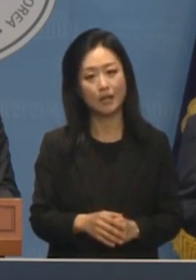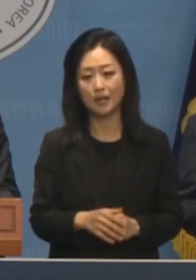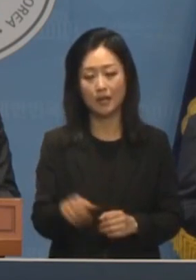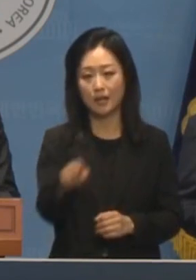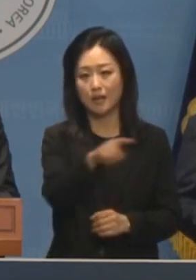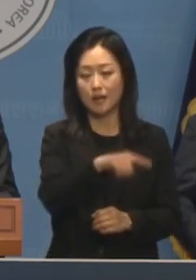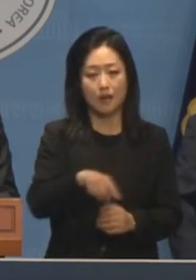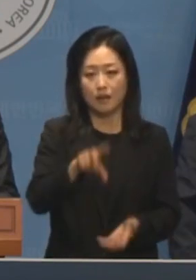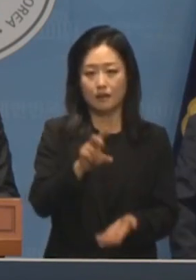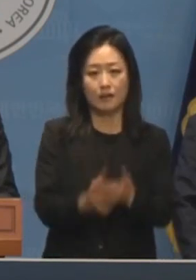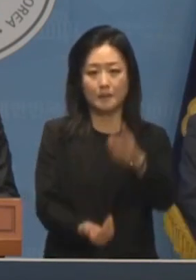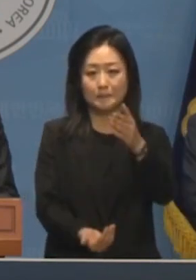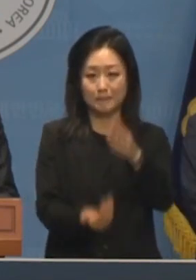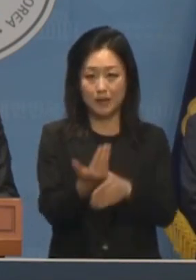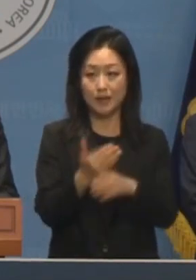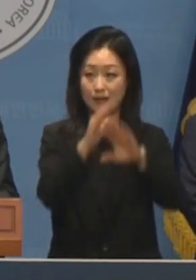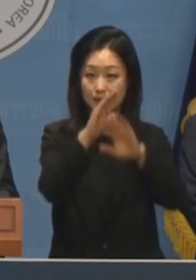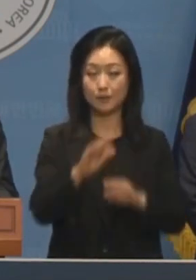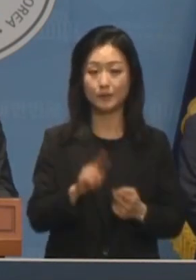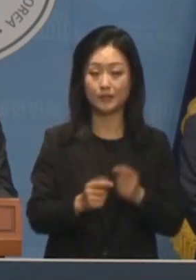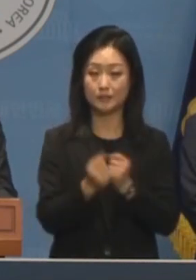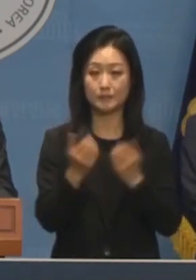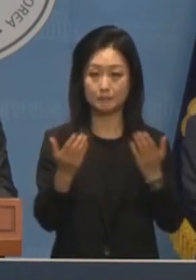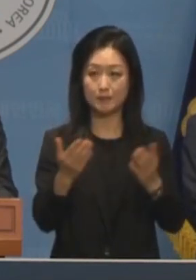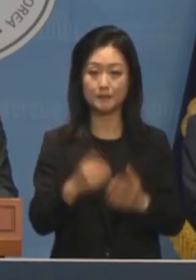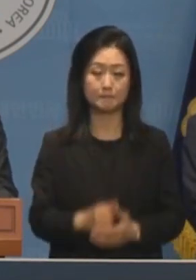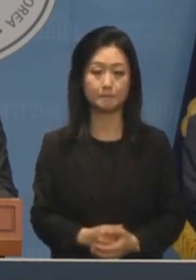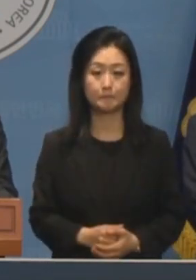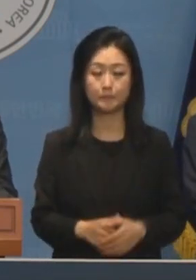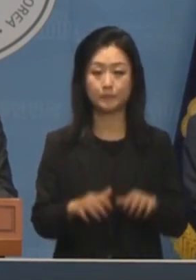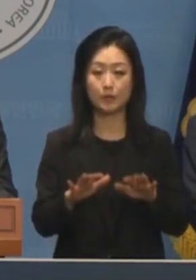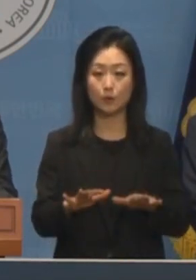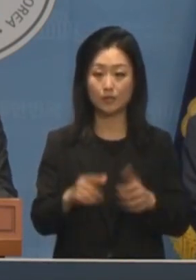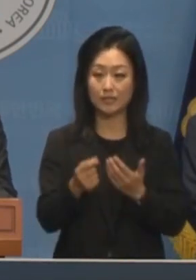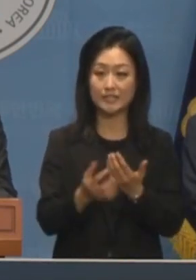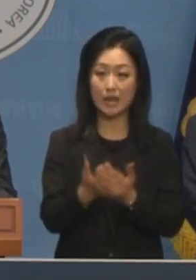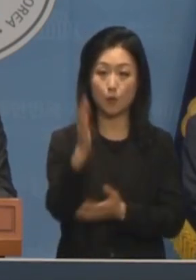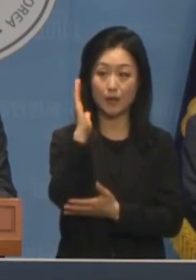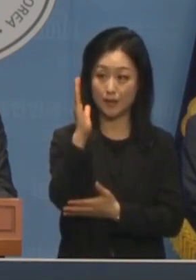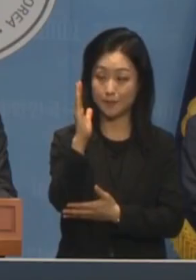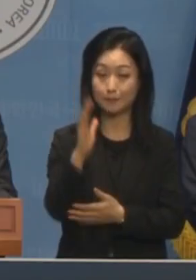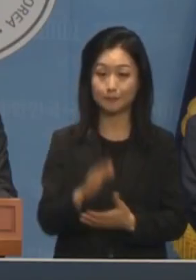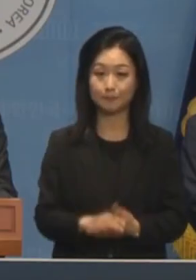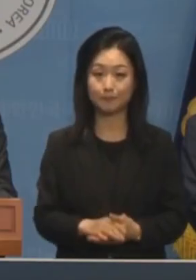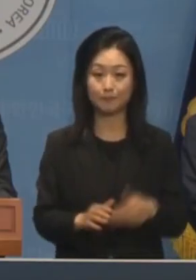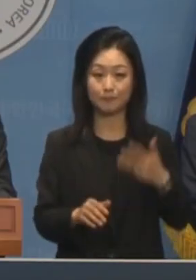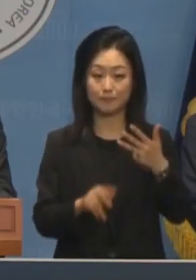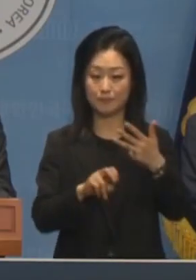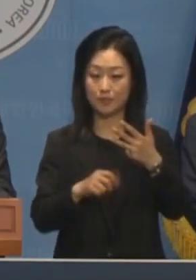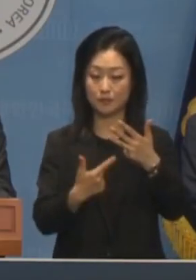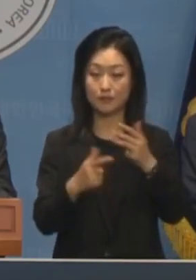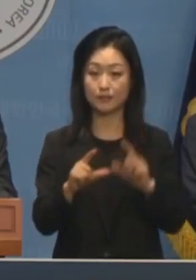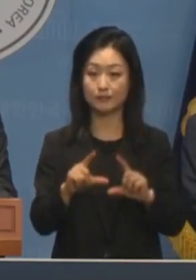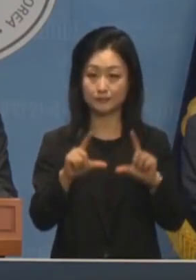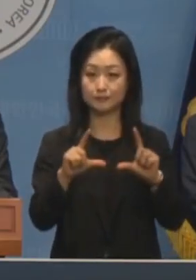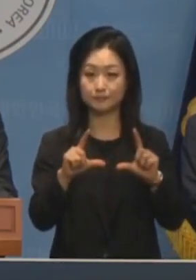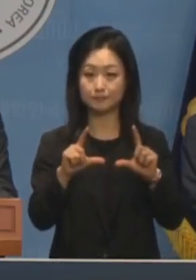촉구 기자회견을 시작하겠습니다. 오늘 기자회견은 지난 8월 26일